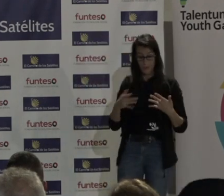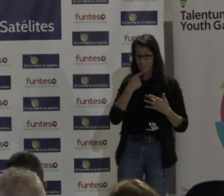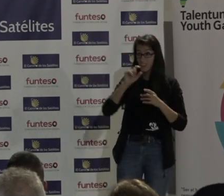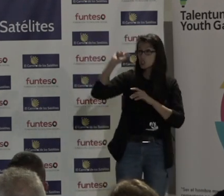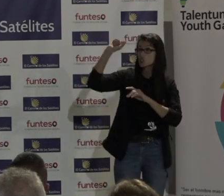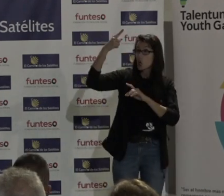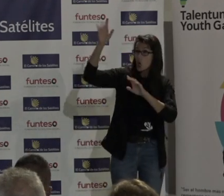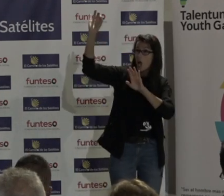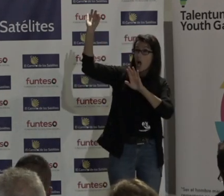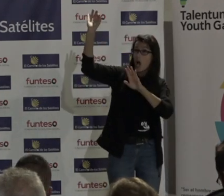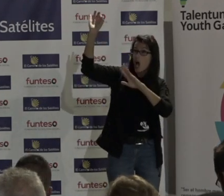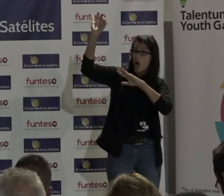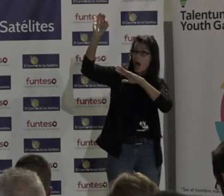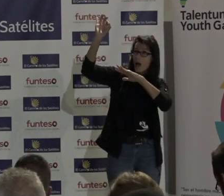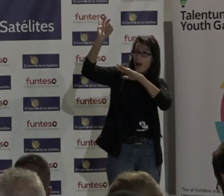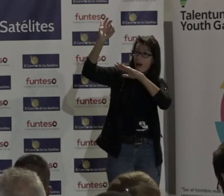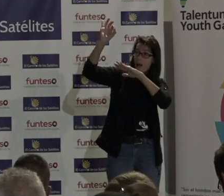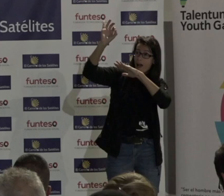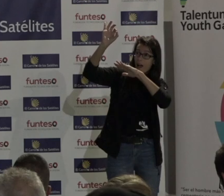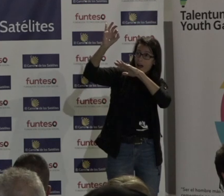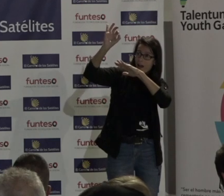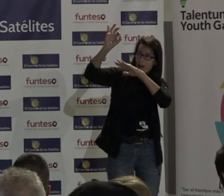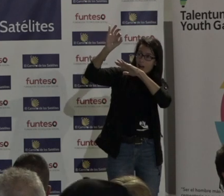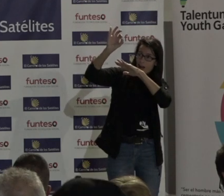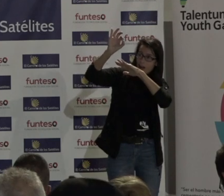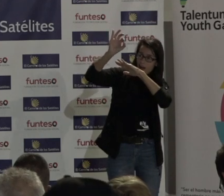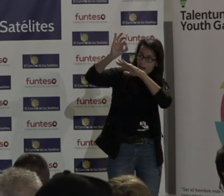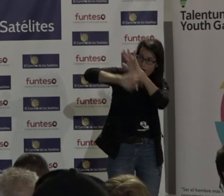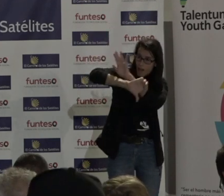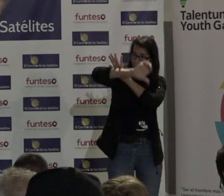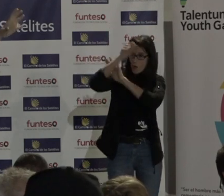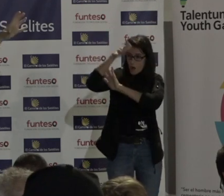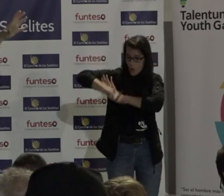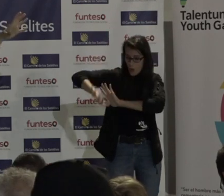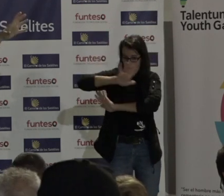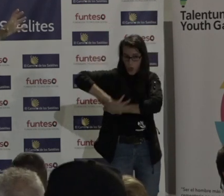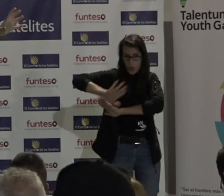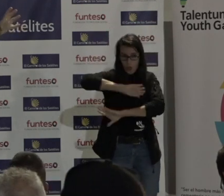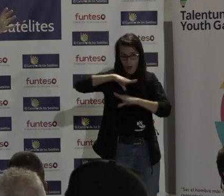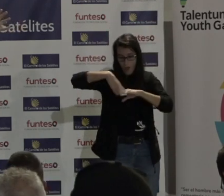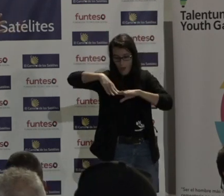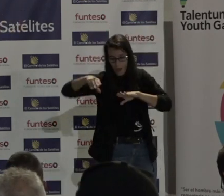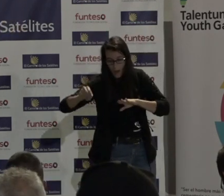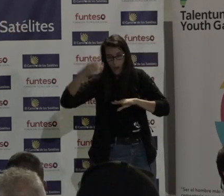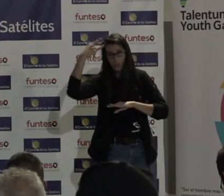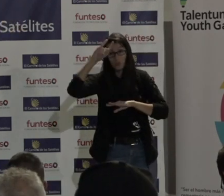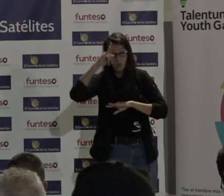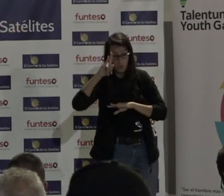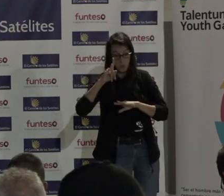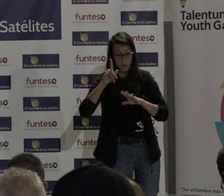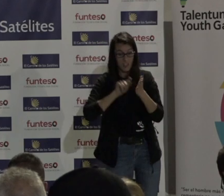último rayo de sol de los equinoccios en Europa es en Cabo Tourignan, donde los geógrafos romanos